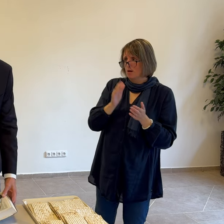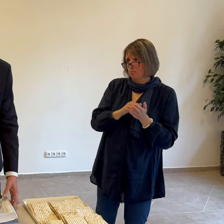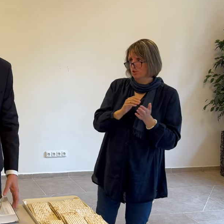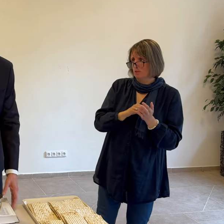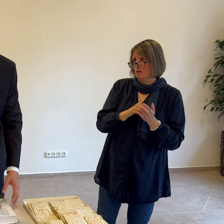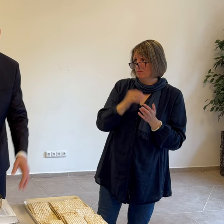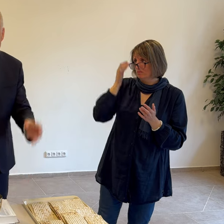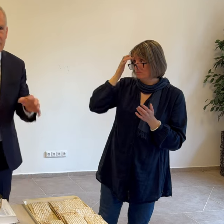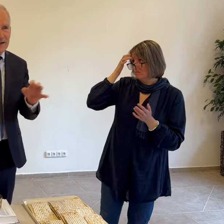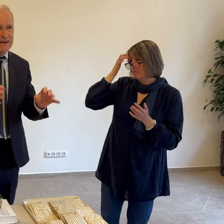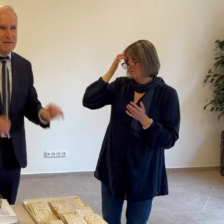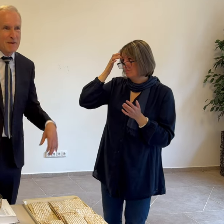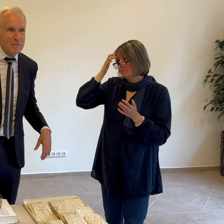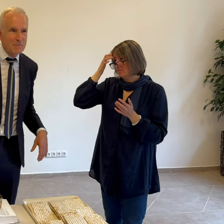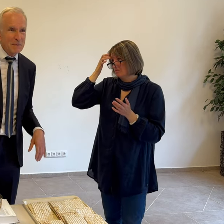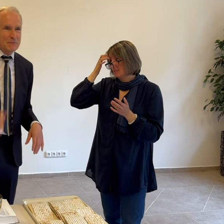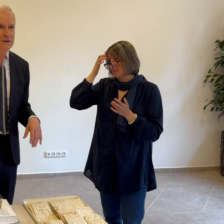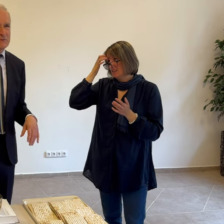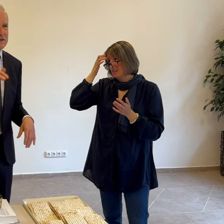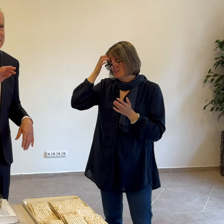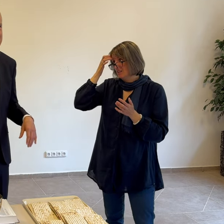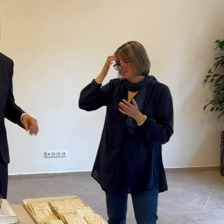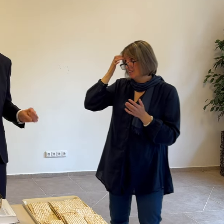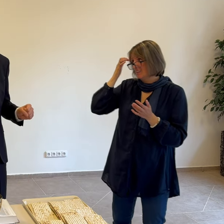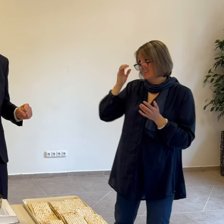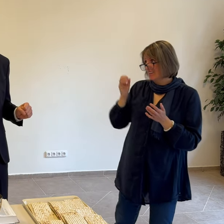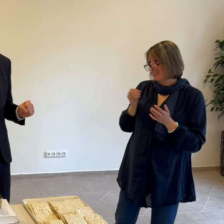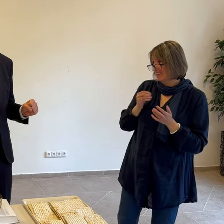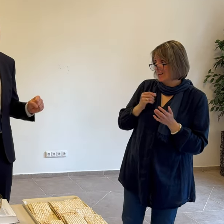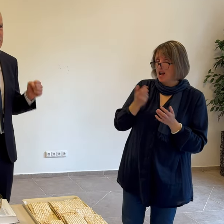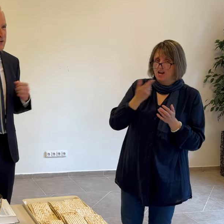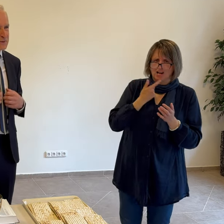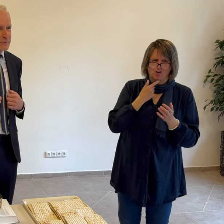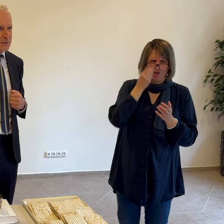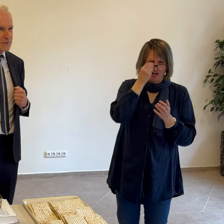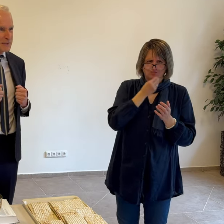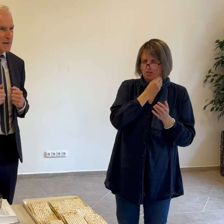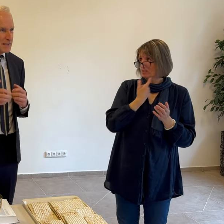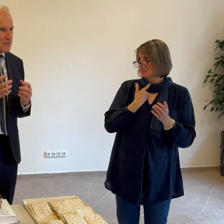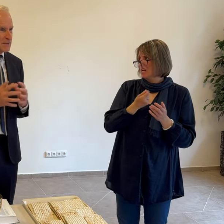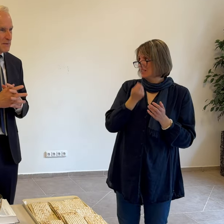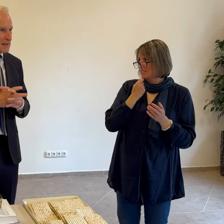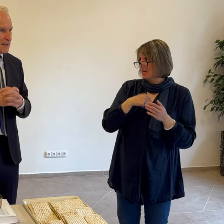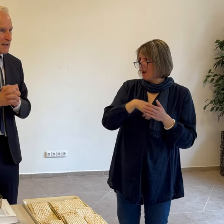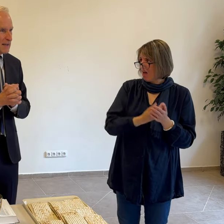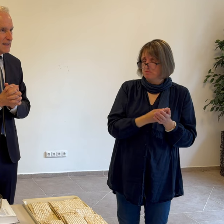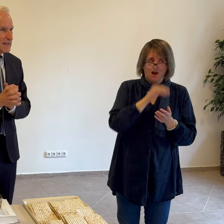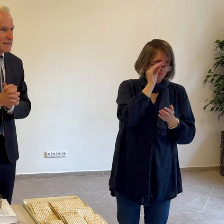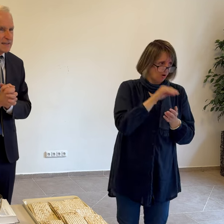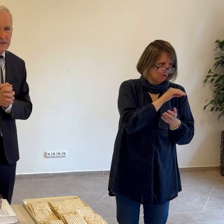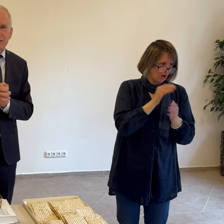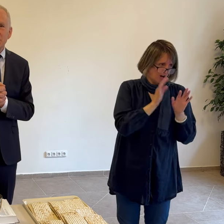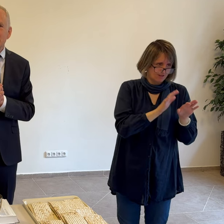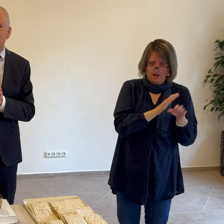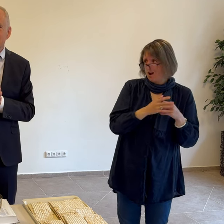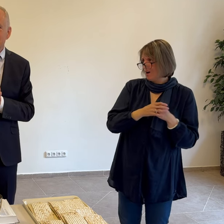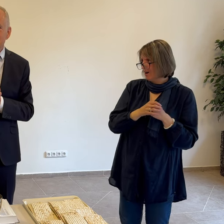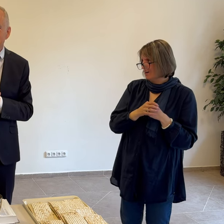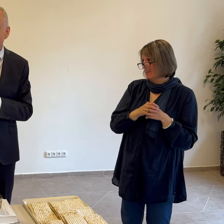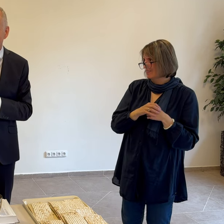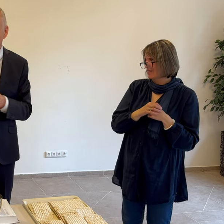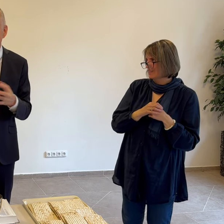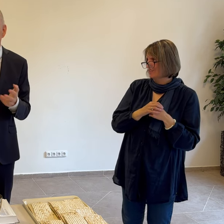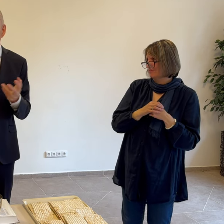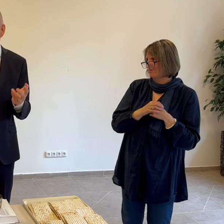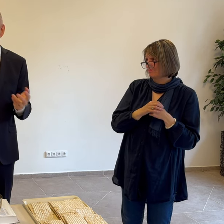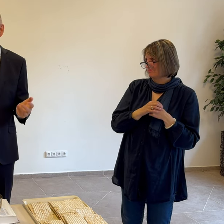babička jak žehnala chleba nebo jak udělala Křížek nad tím možná jsou takové zvláštní zvyky ale ti lidé si uvědomovali